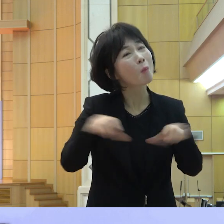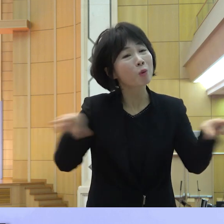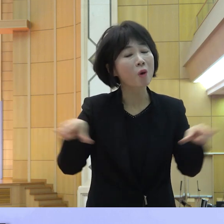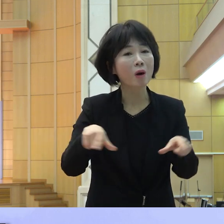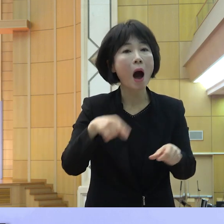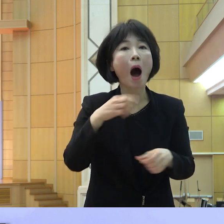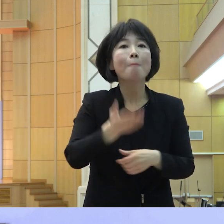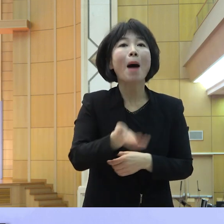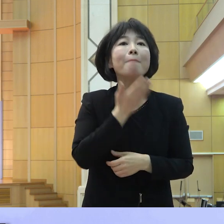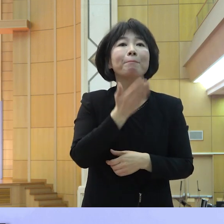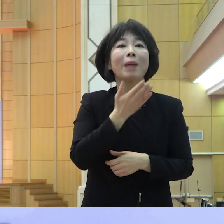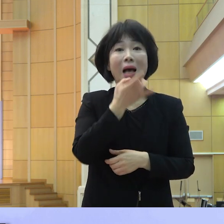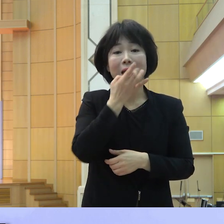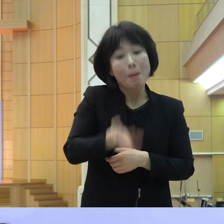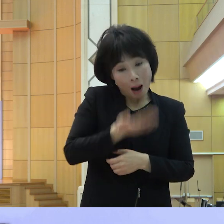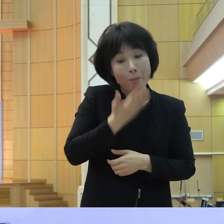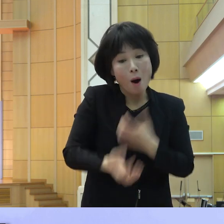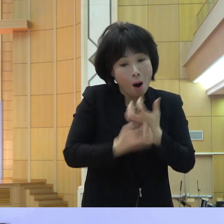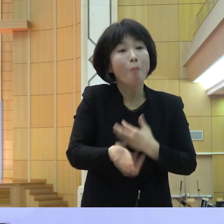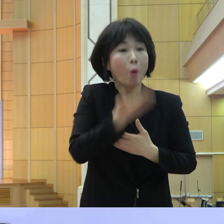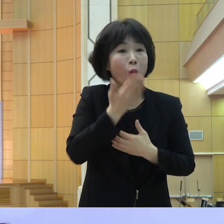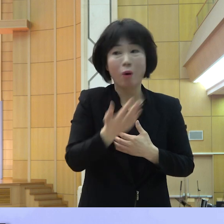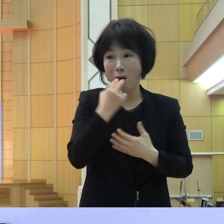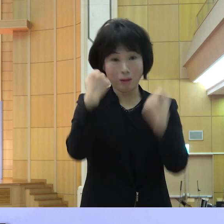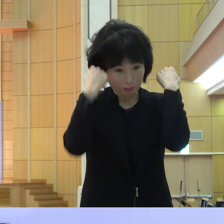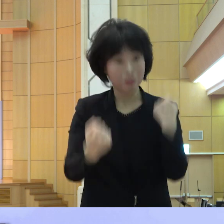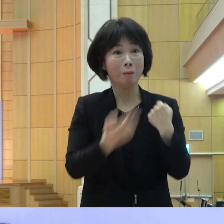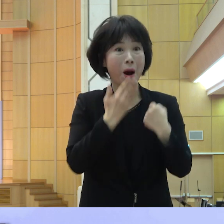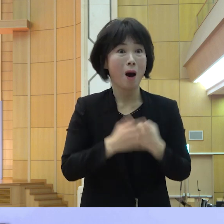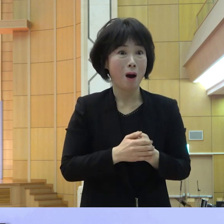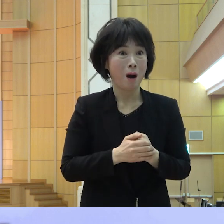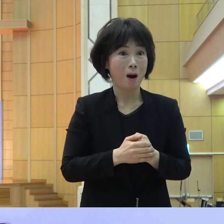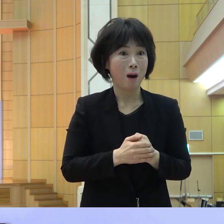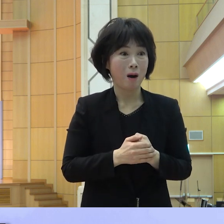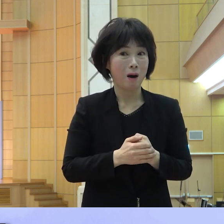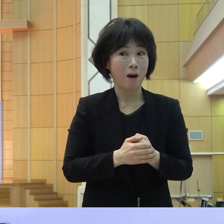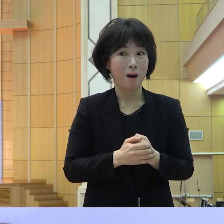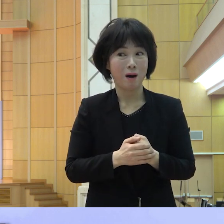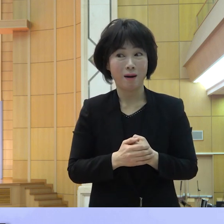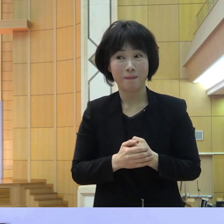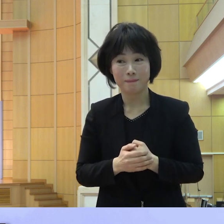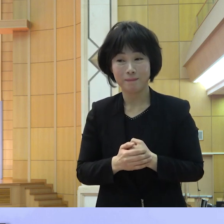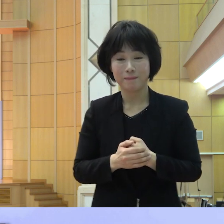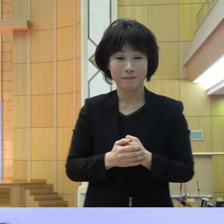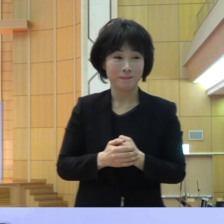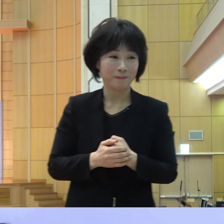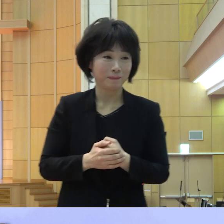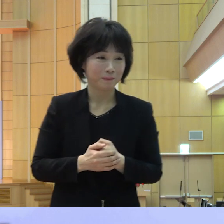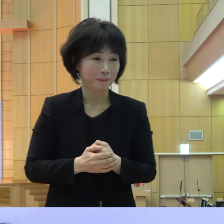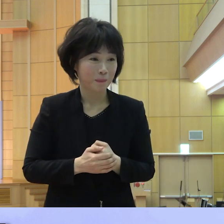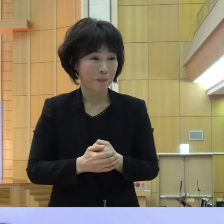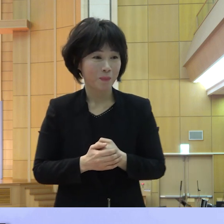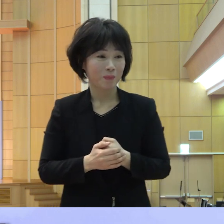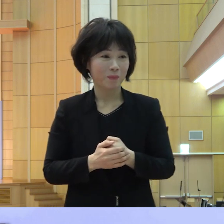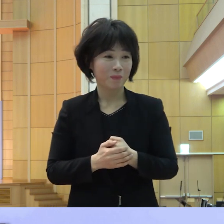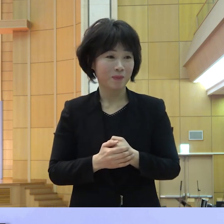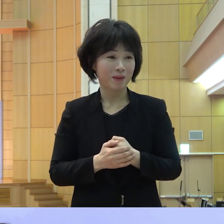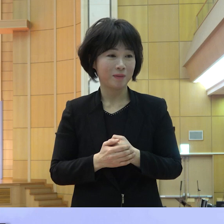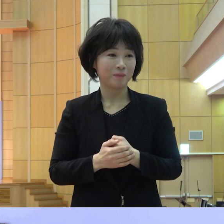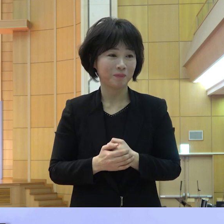떡만 만들어서 먹는 그런 건 없어요. 아니, 우리는 아무 날이 아닌데도 떡 만들어 먹었는데요. 무슨 떡 만들어 먹었어요?